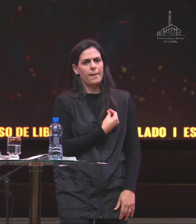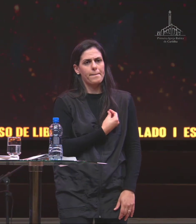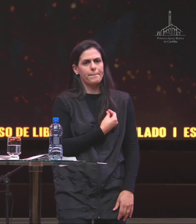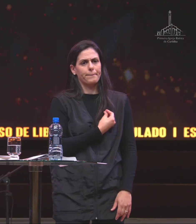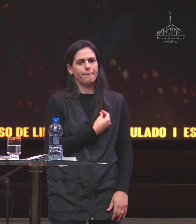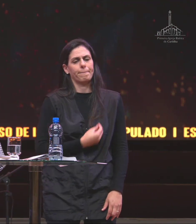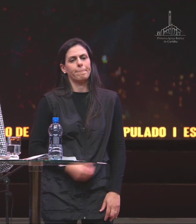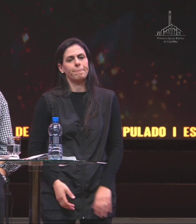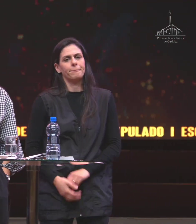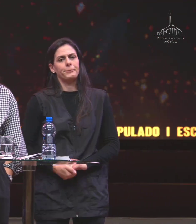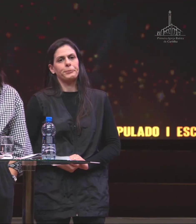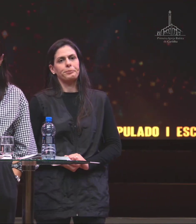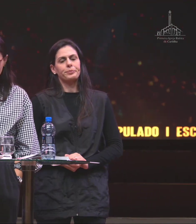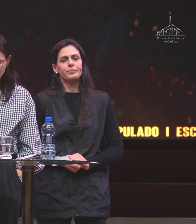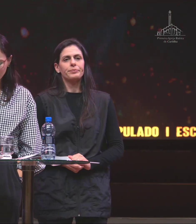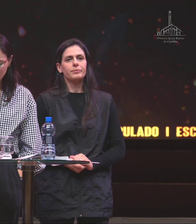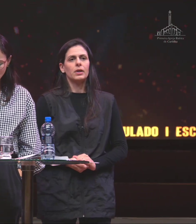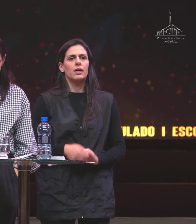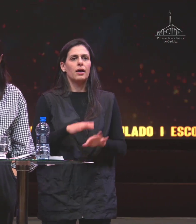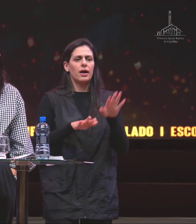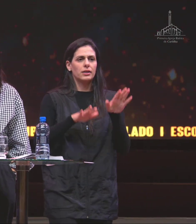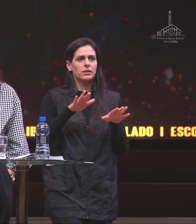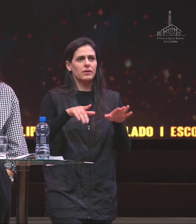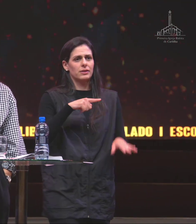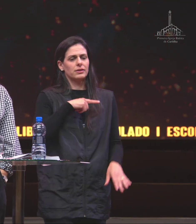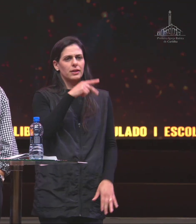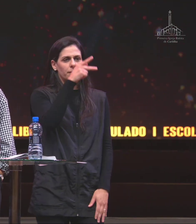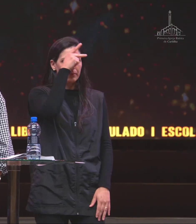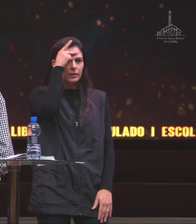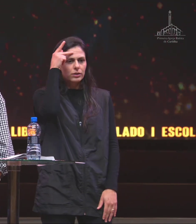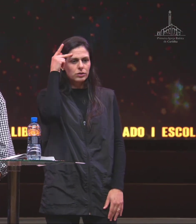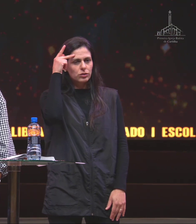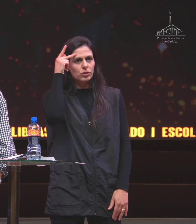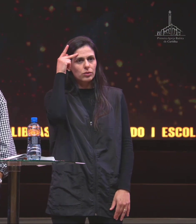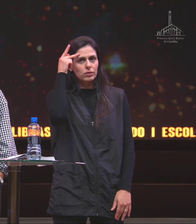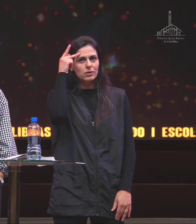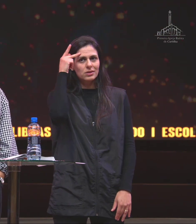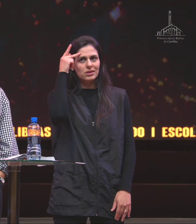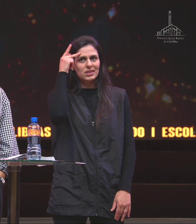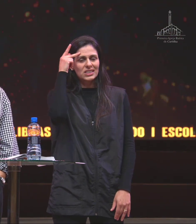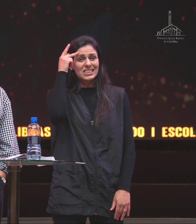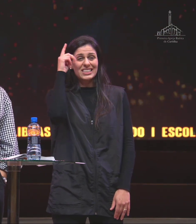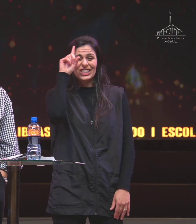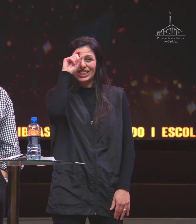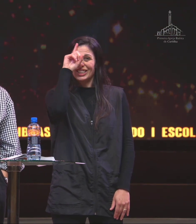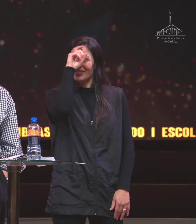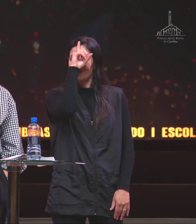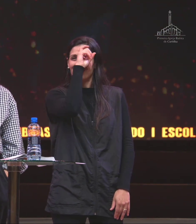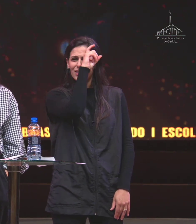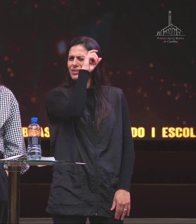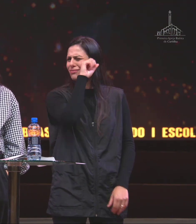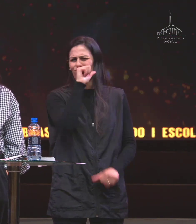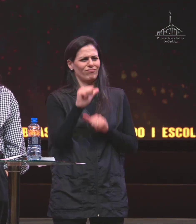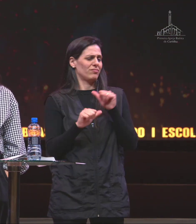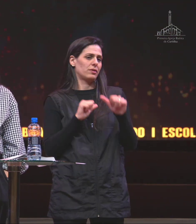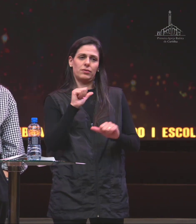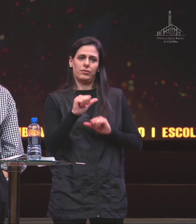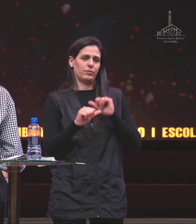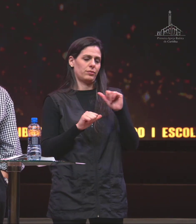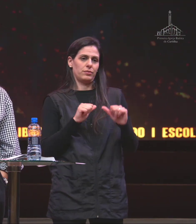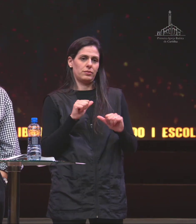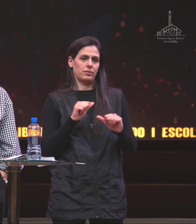em pedra, para tirar aquilo não é difícil. Você tem que cavar, você tem que, né, perfurar. Água mole, como